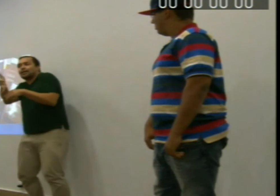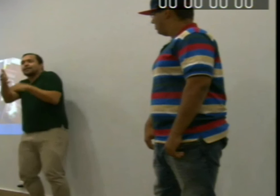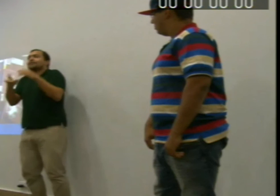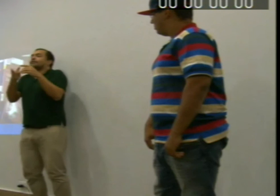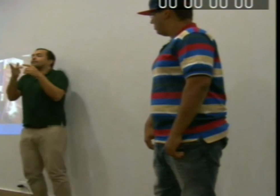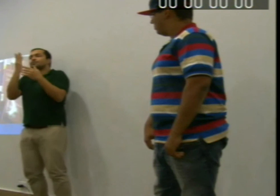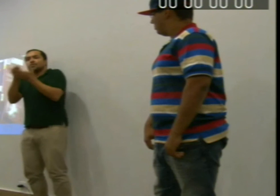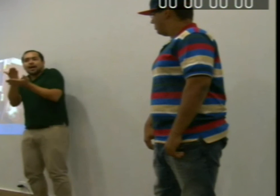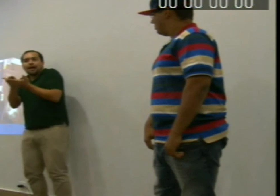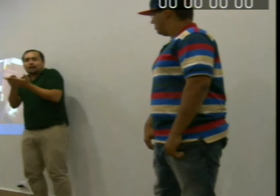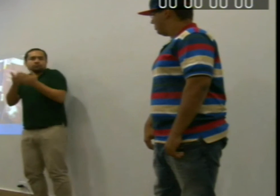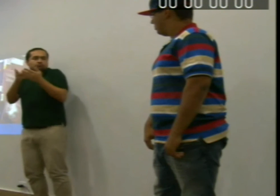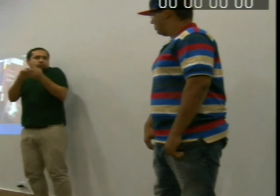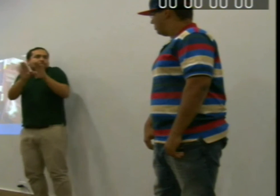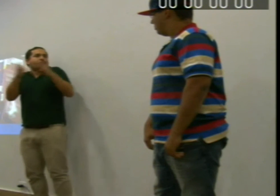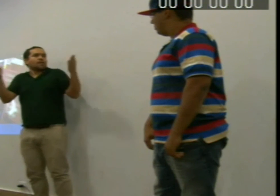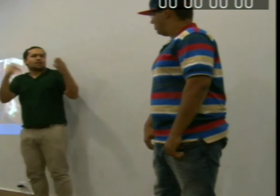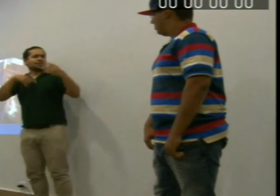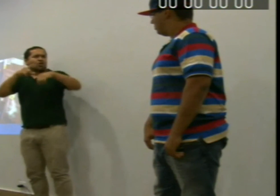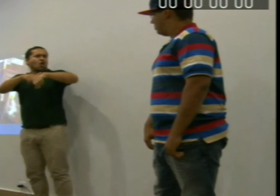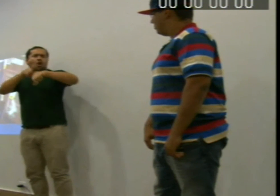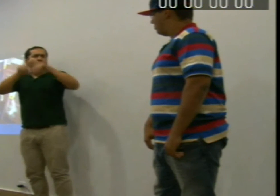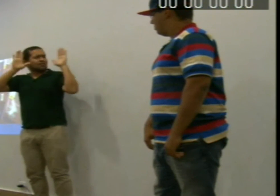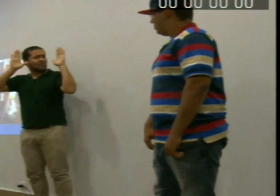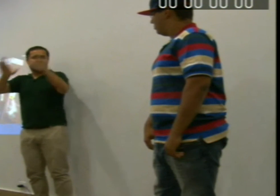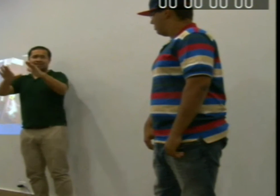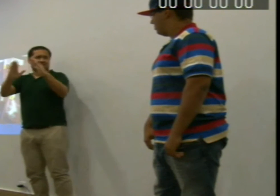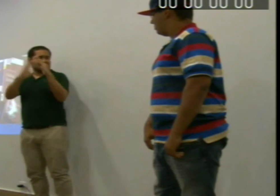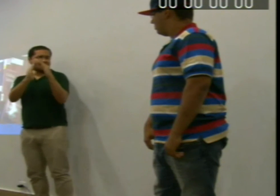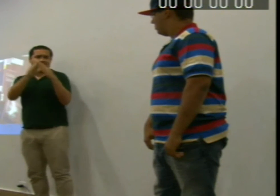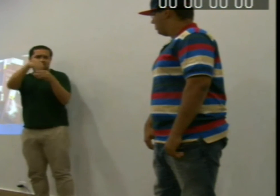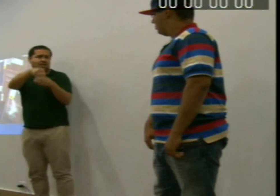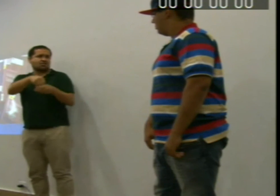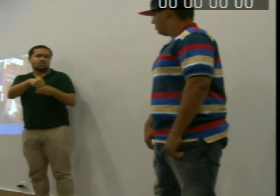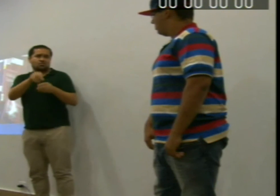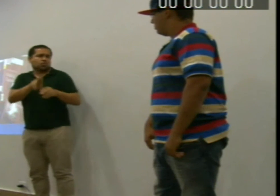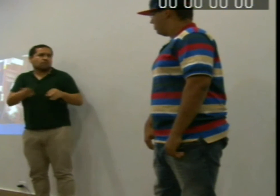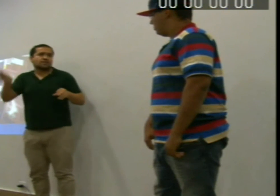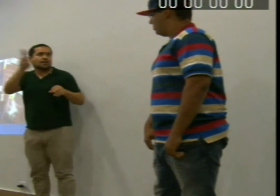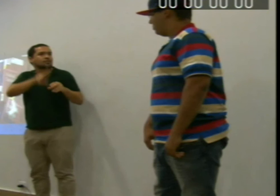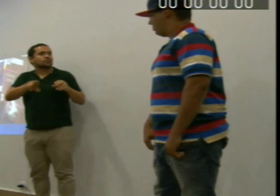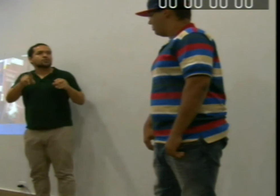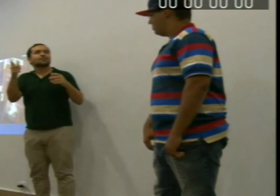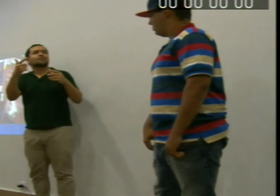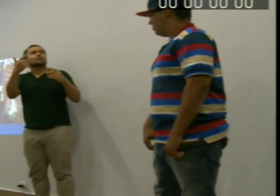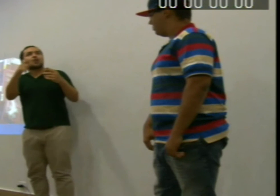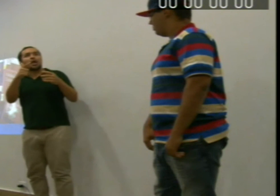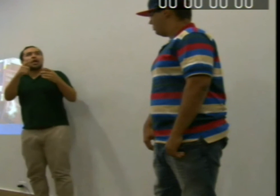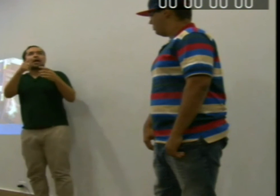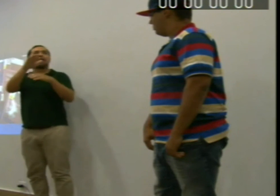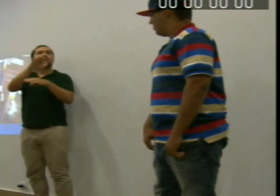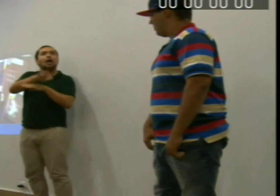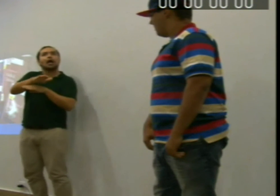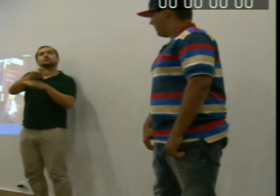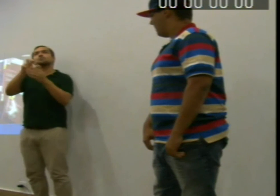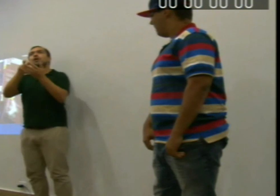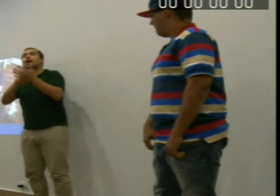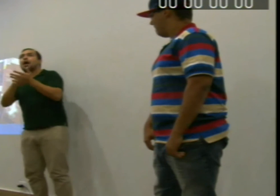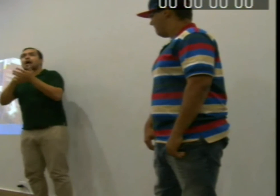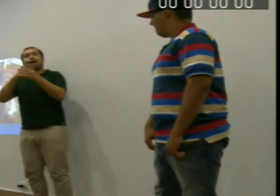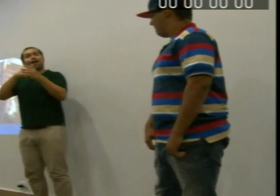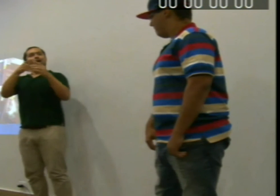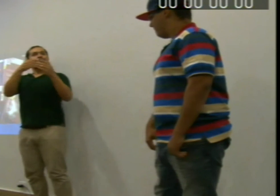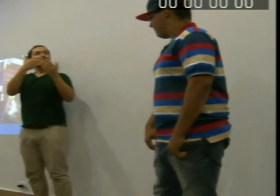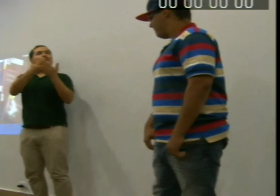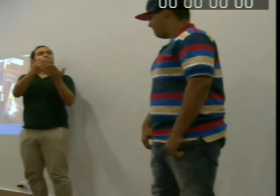madrugada vai estudar então qualquer hora você pode ir porque o laboratório fica as pessoas moram dentro